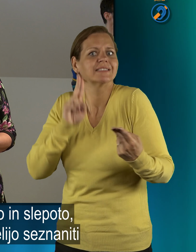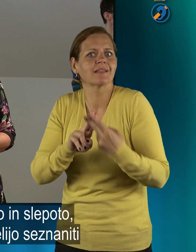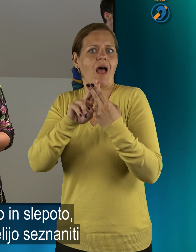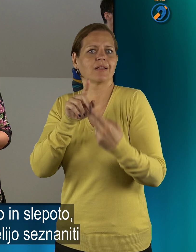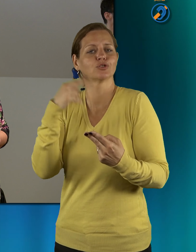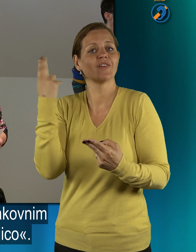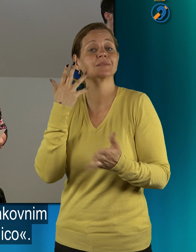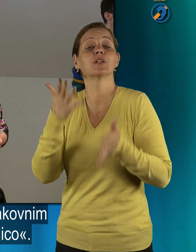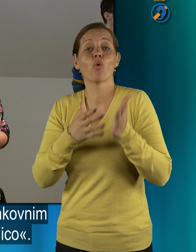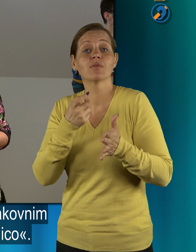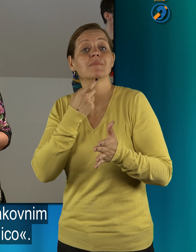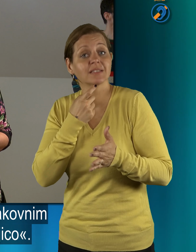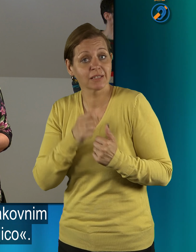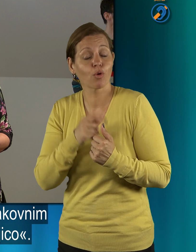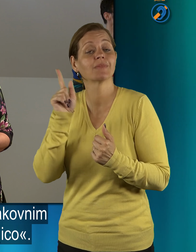brajico.